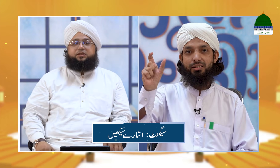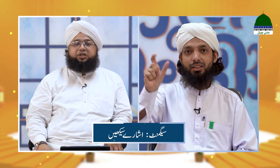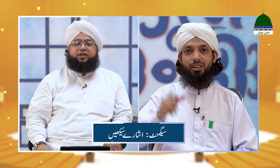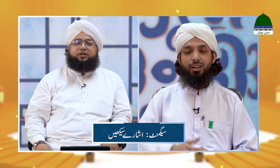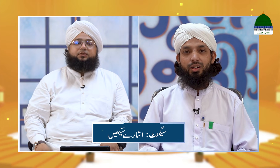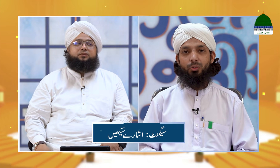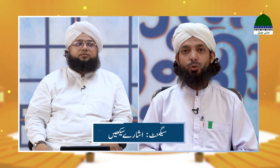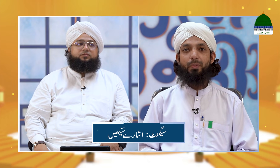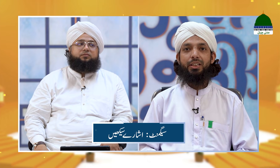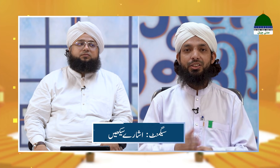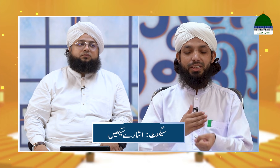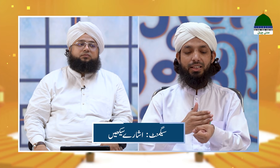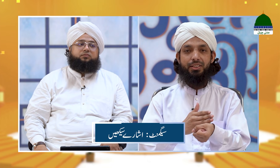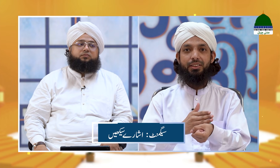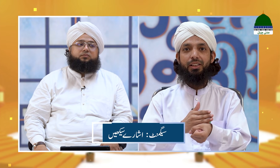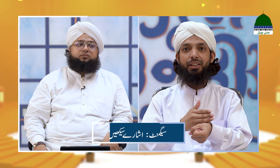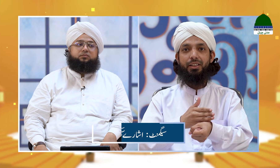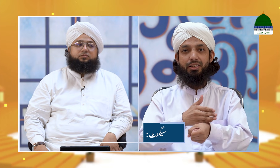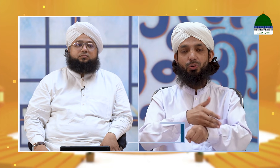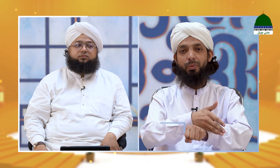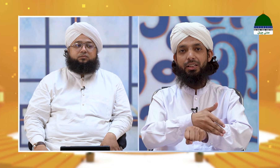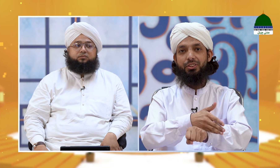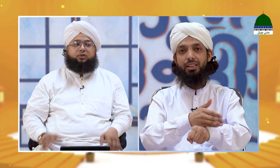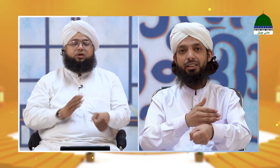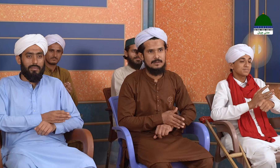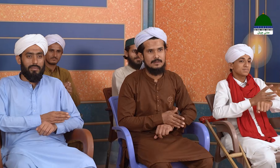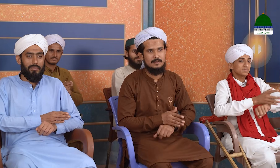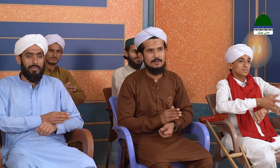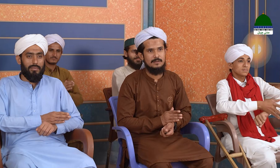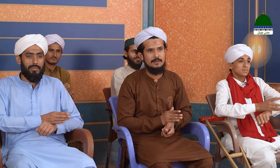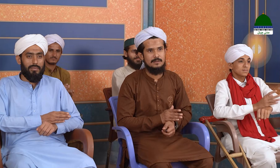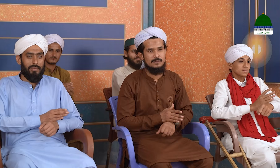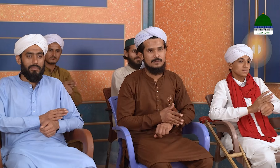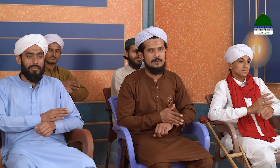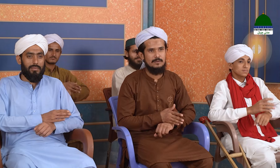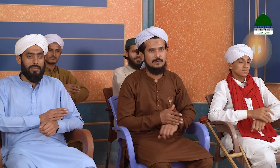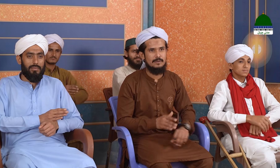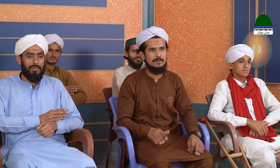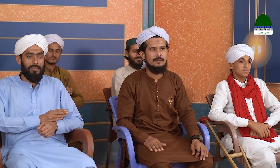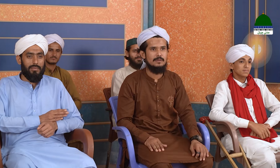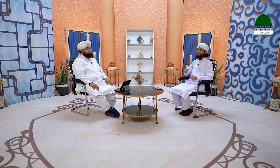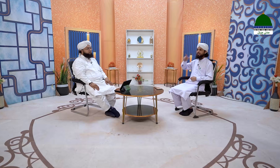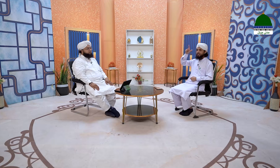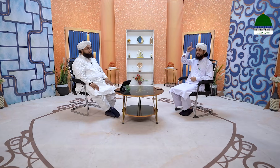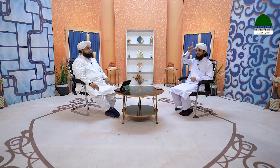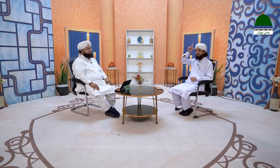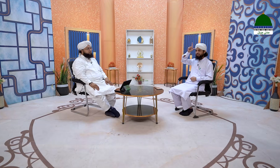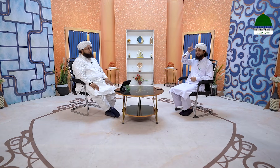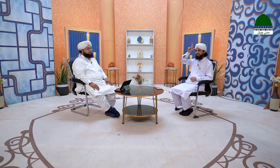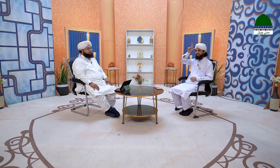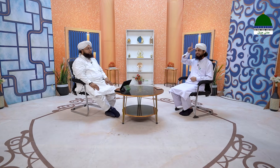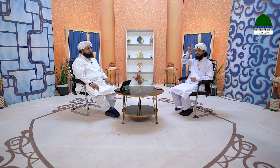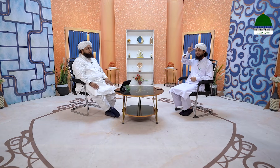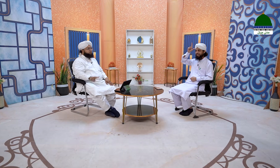اشارہ۔ ٹھیک ہے۔ اور قربانی کا اشارہ اسی سے ریلیٹڈ ہے، یہ قربانی کا اشارہ ہے، قربانی۔ اور یہ گائے کا اشارہ